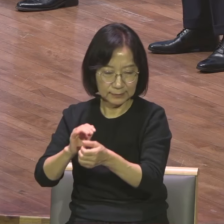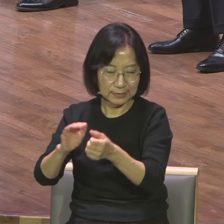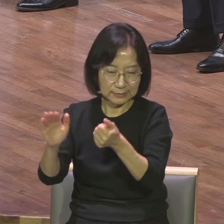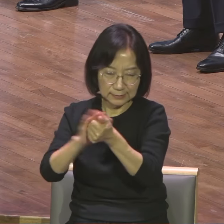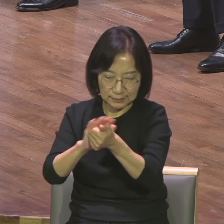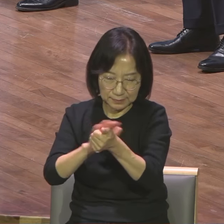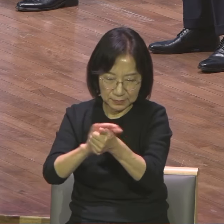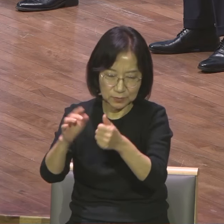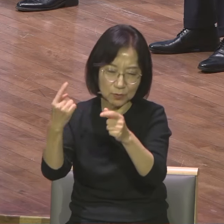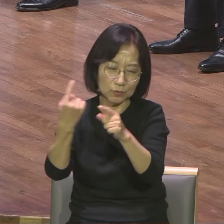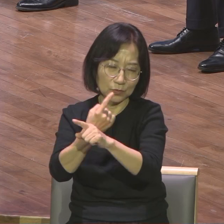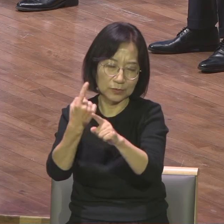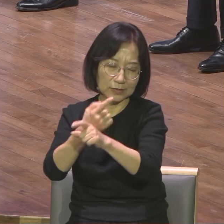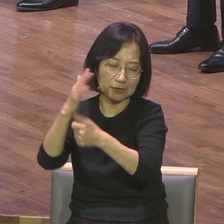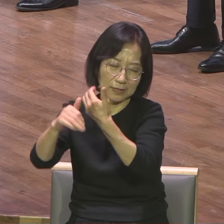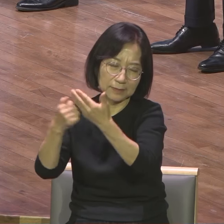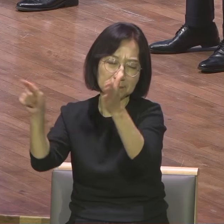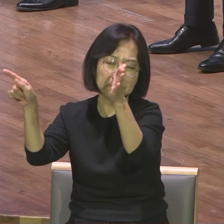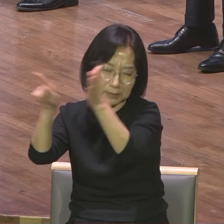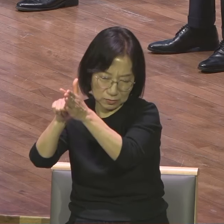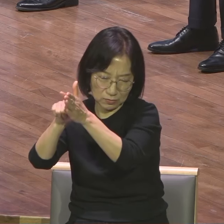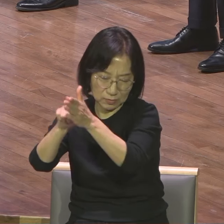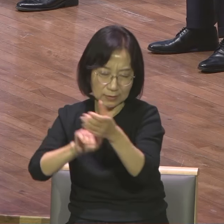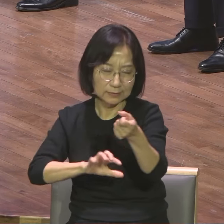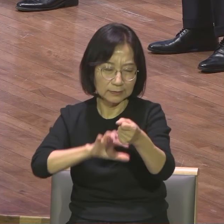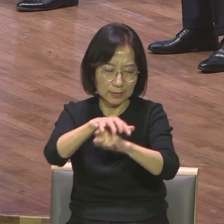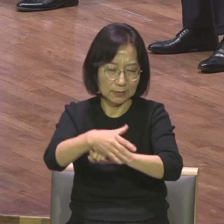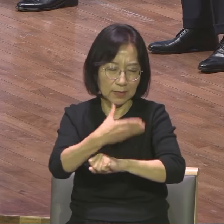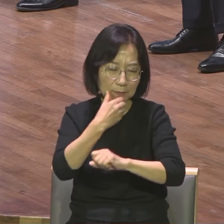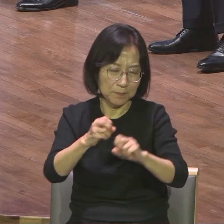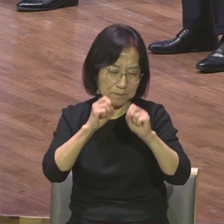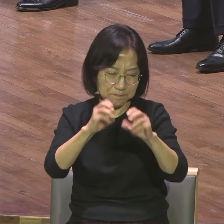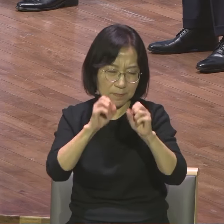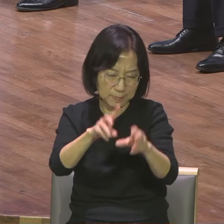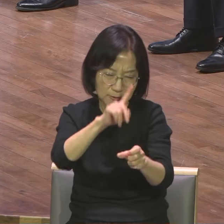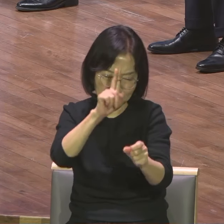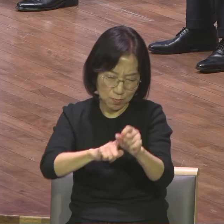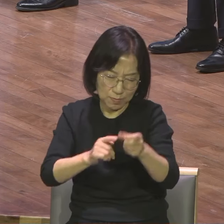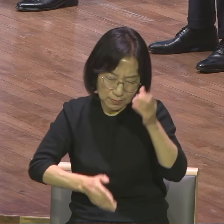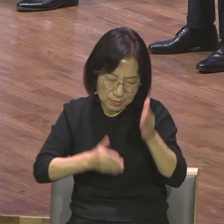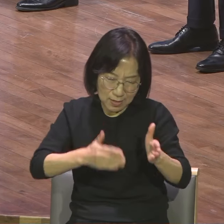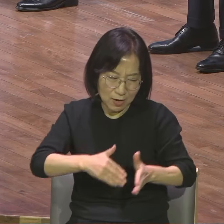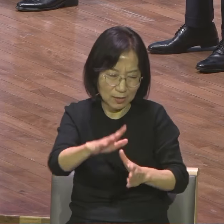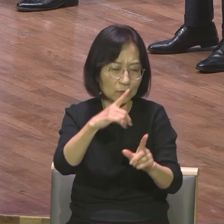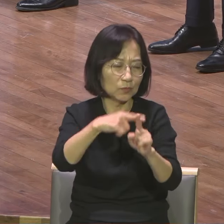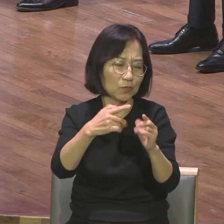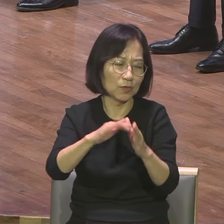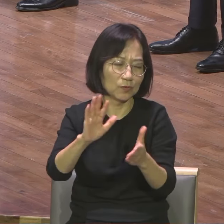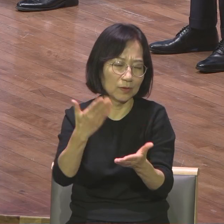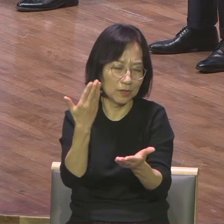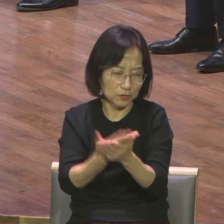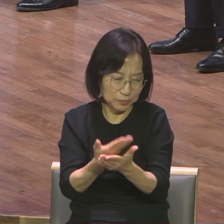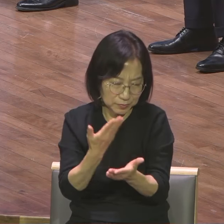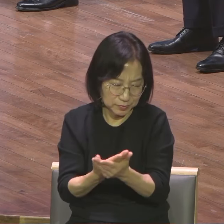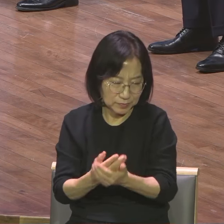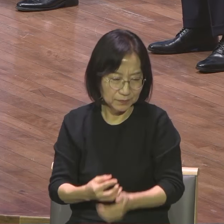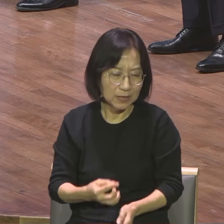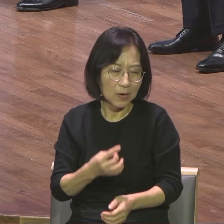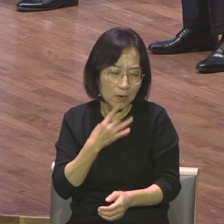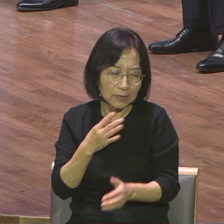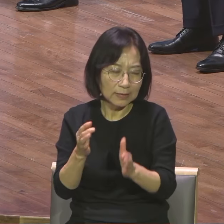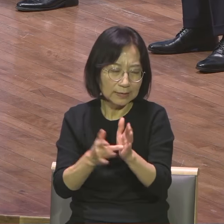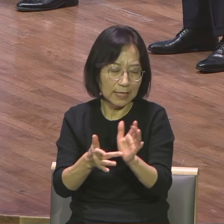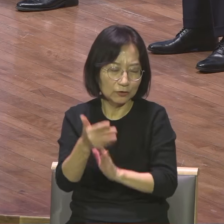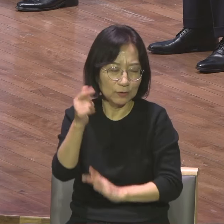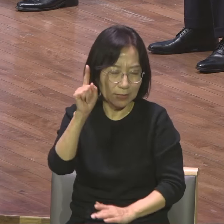달려가는 예원교회 되게 하여 주시옵소서. 오직 예수만이 그리스도 되심을 증거하고 증명하는 모독적 교회 되게